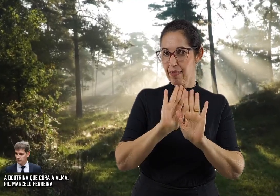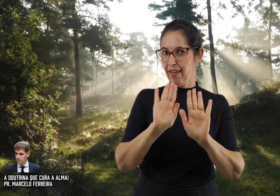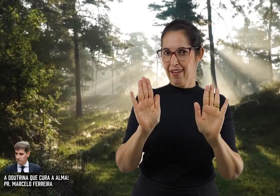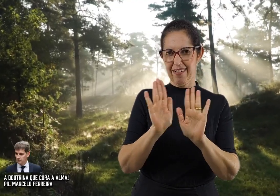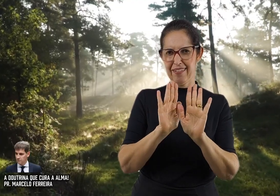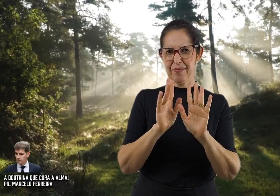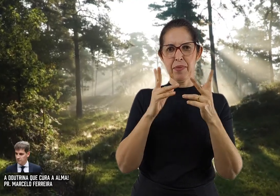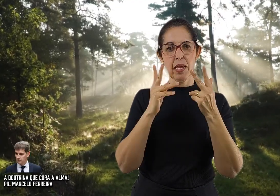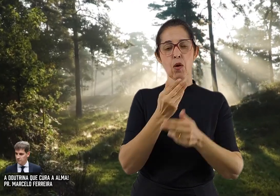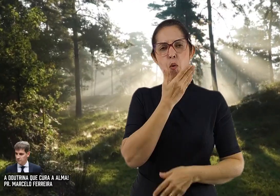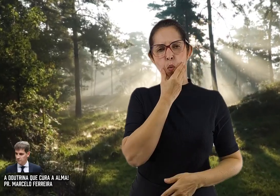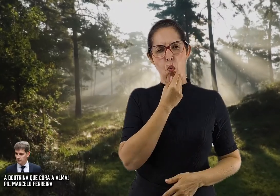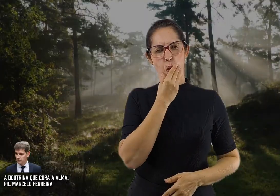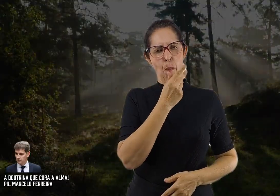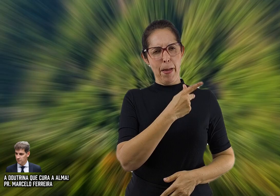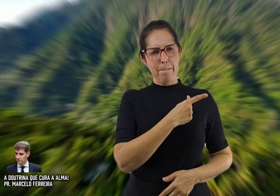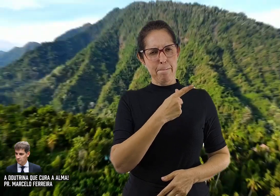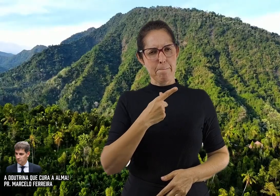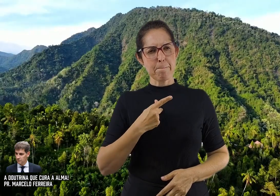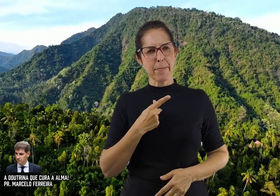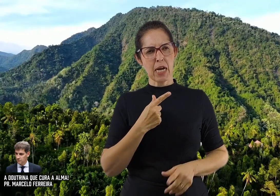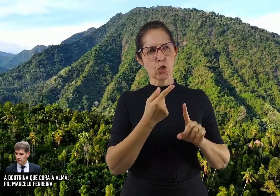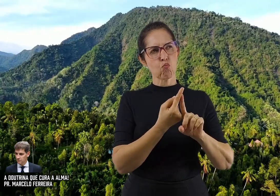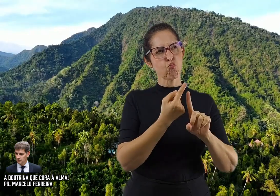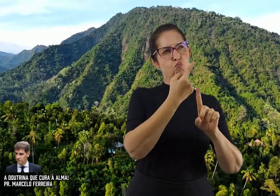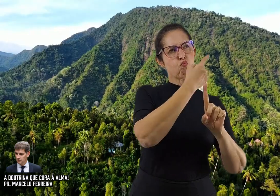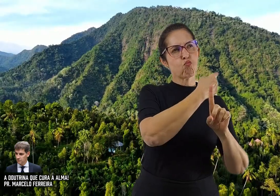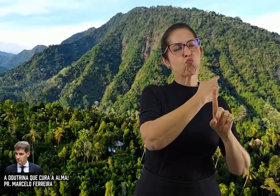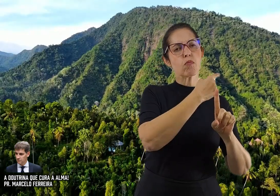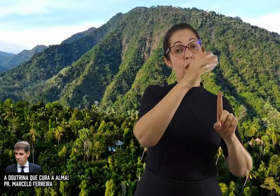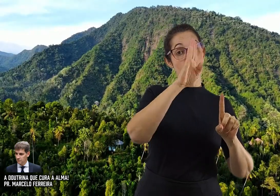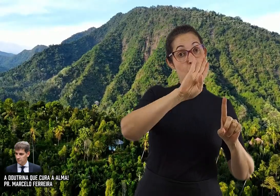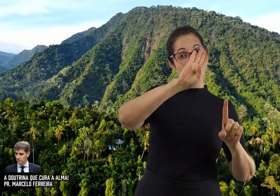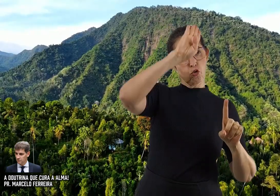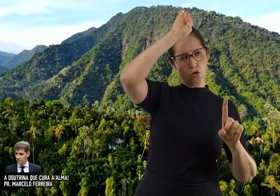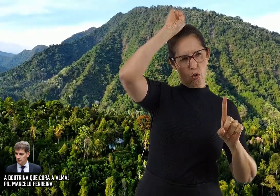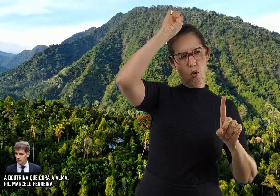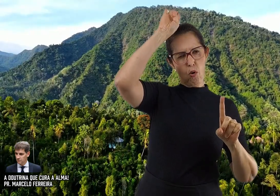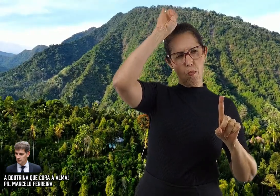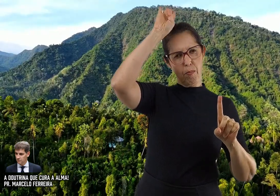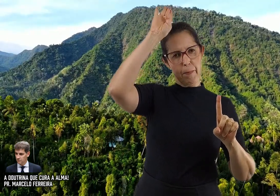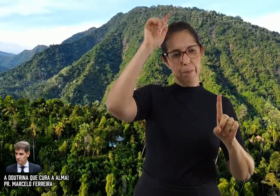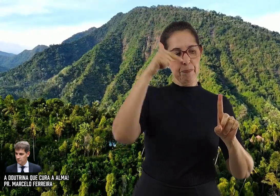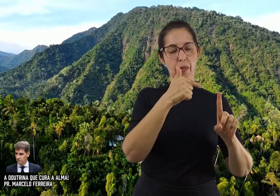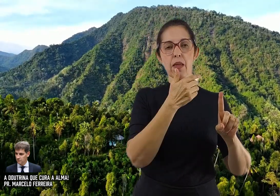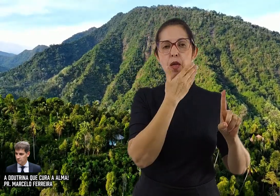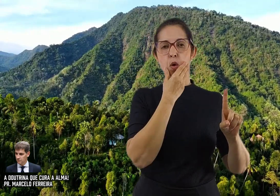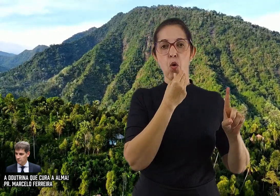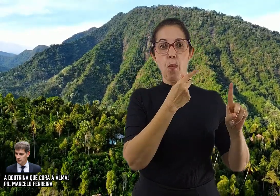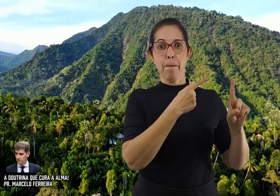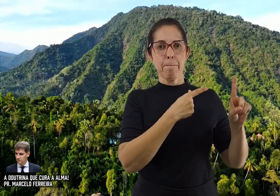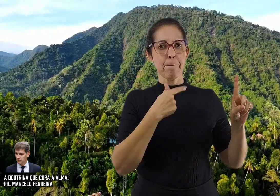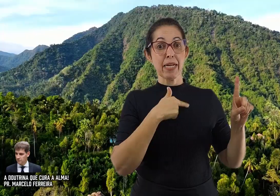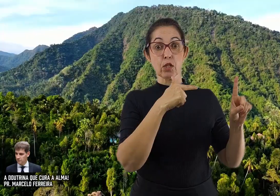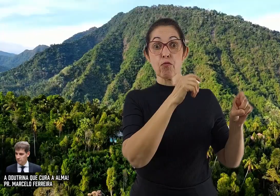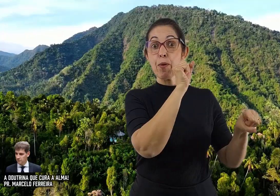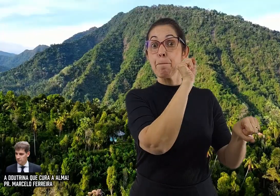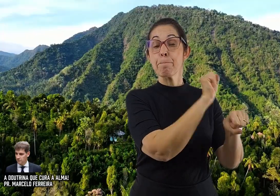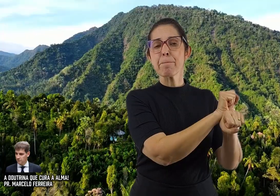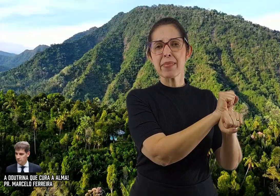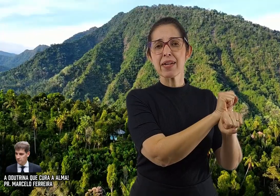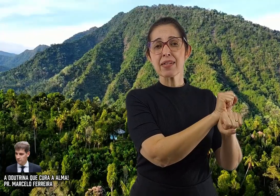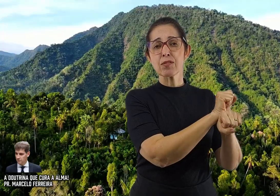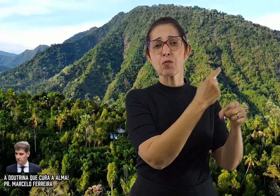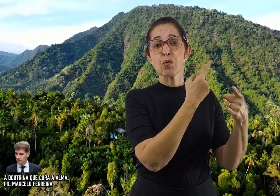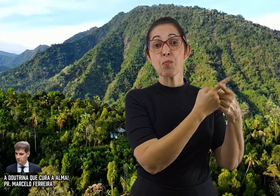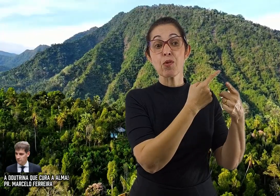Roma, isso no segundo século, foi preso por pregar a